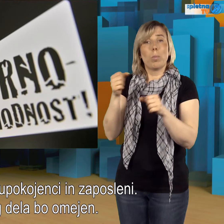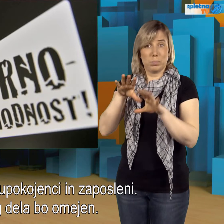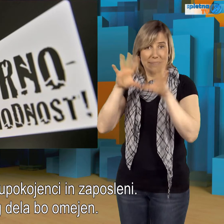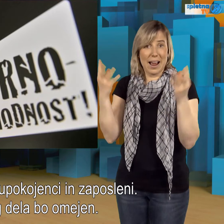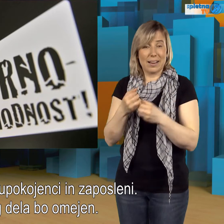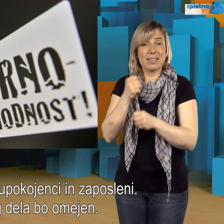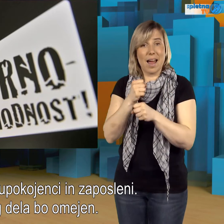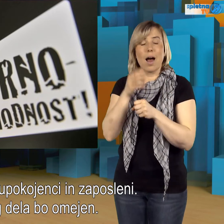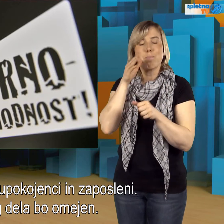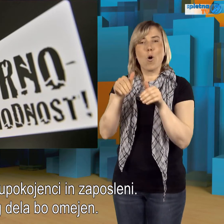Obseg dela bo omejen.